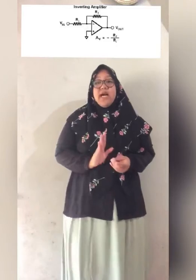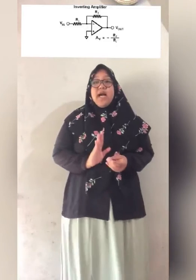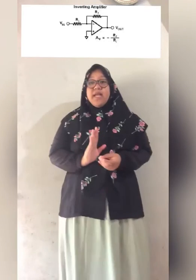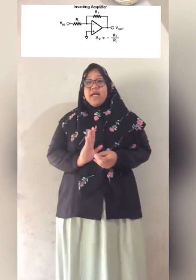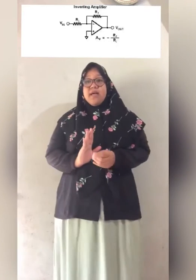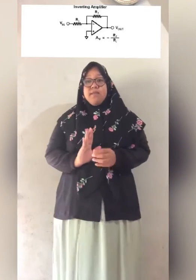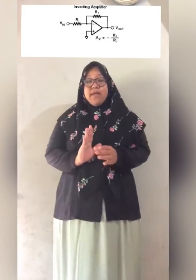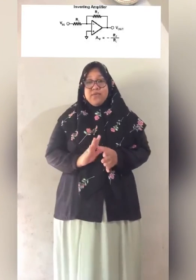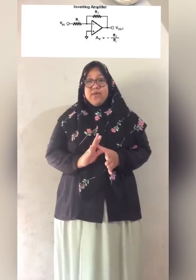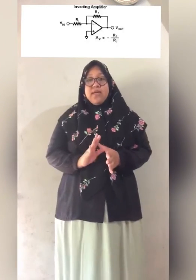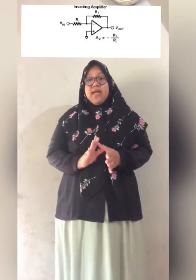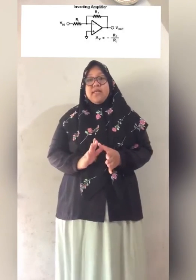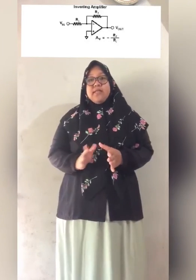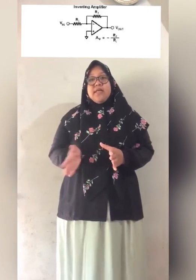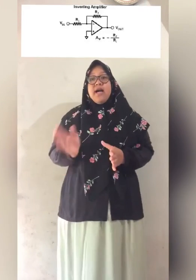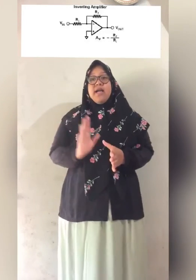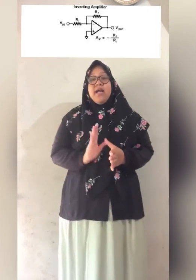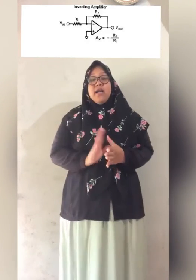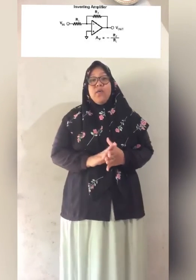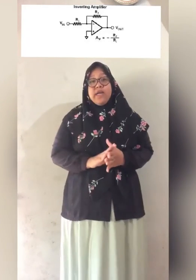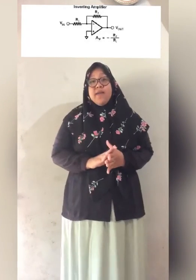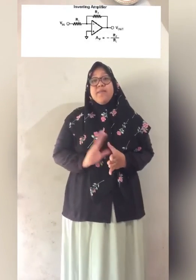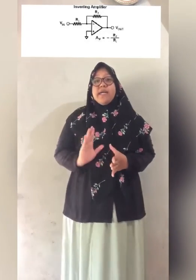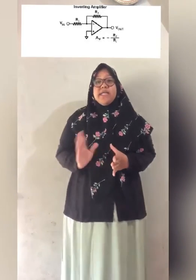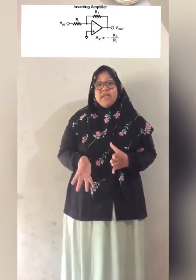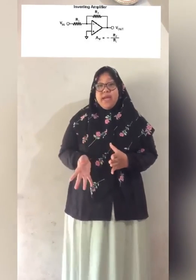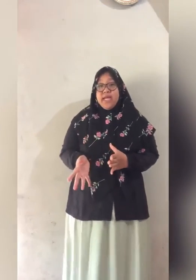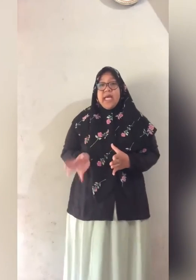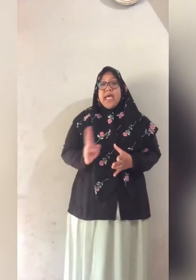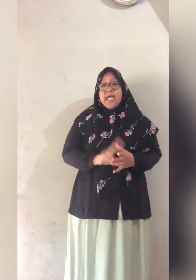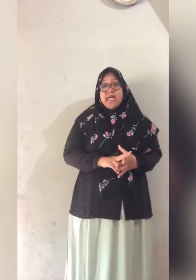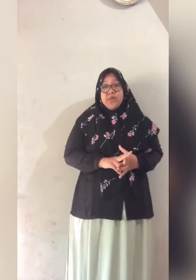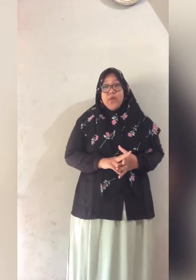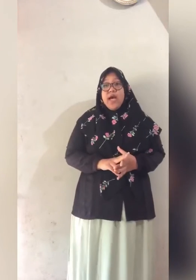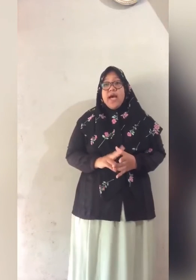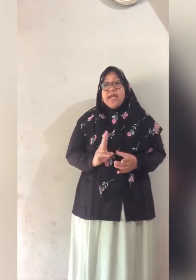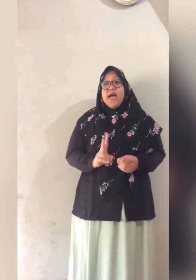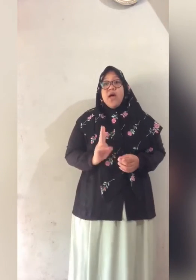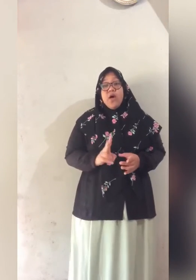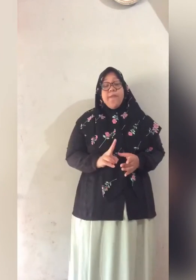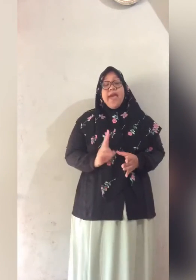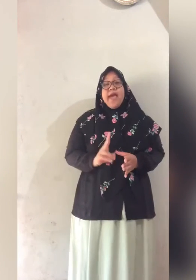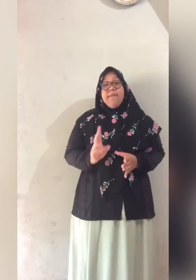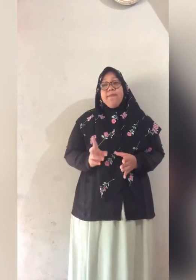tegangan yang masuk dan tegangan yang keluarnya berbanding terbalik. Yang kedua ada OP AMP